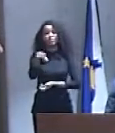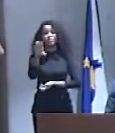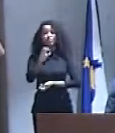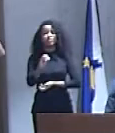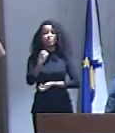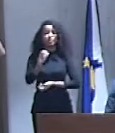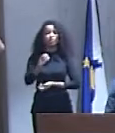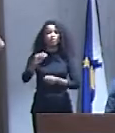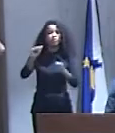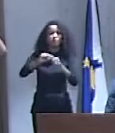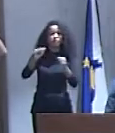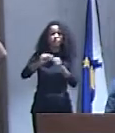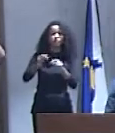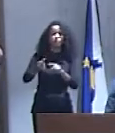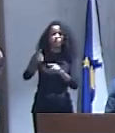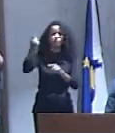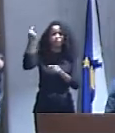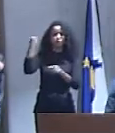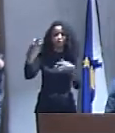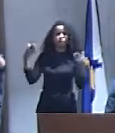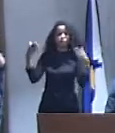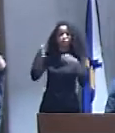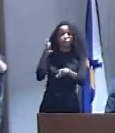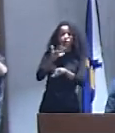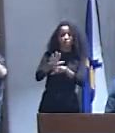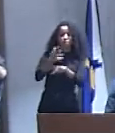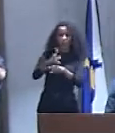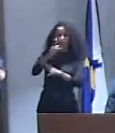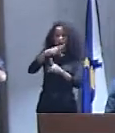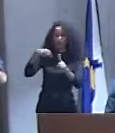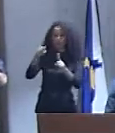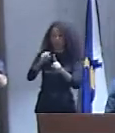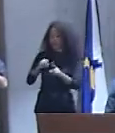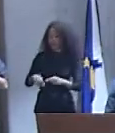João a esses atos da Previdência.